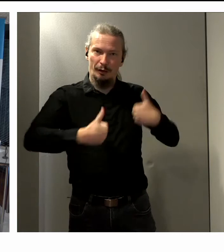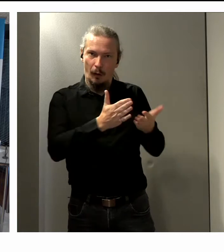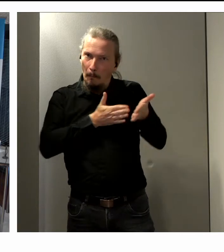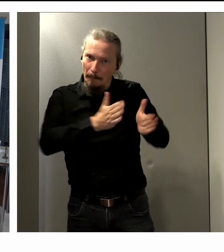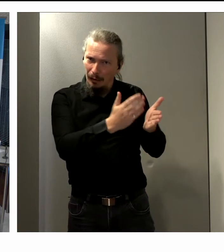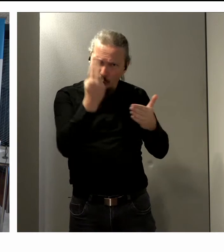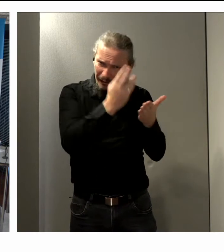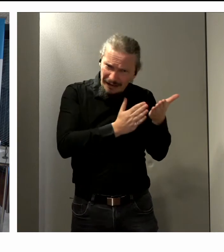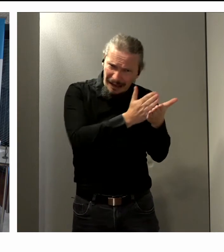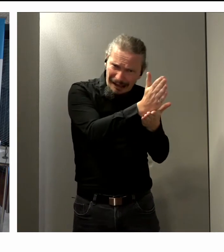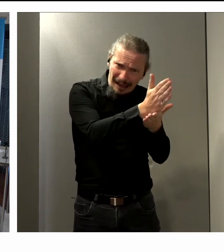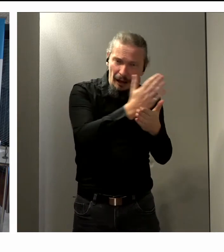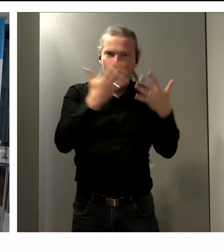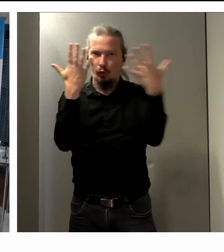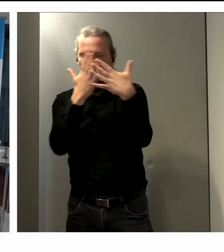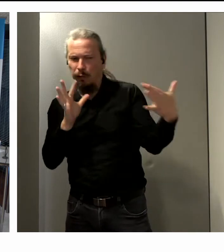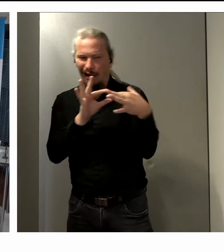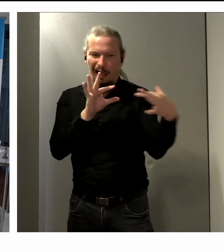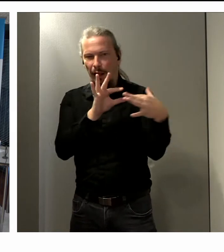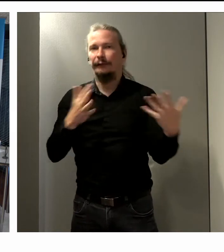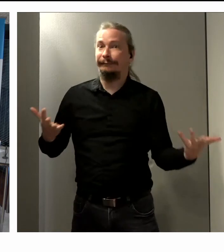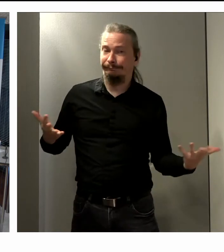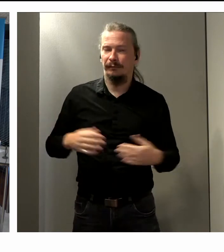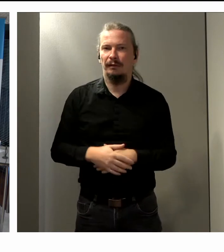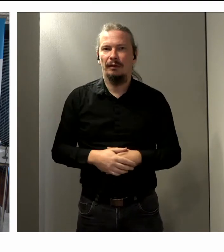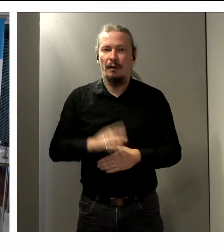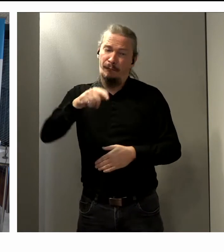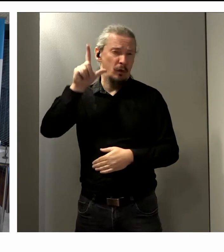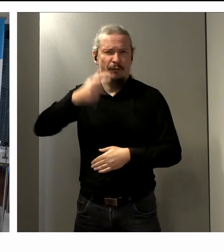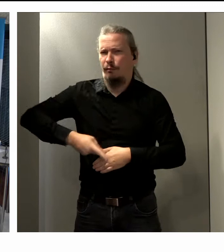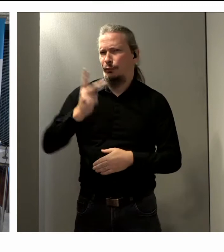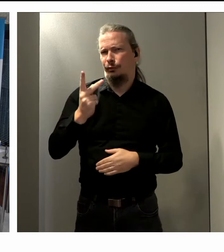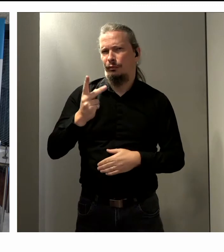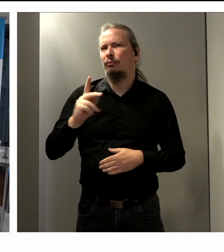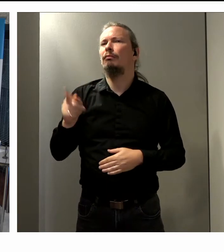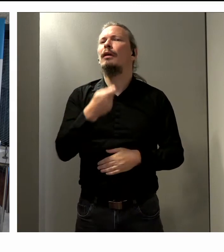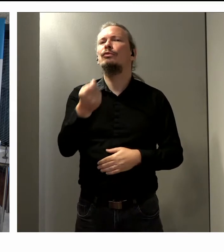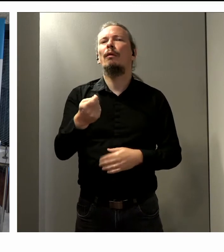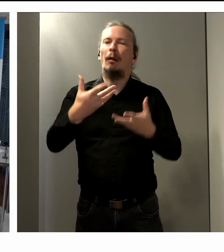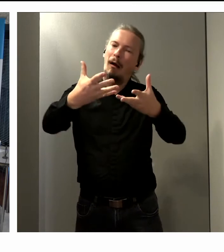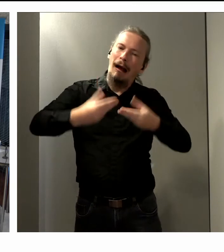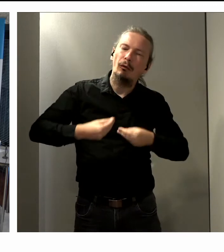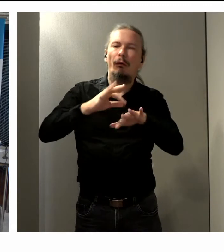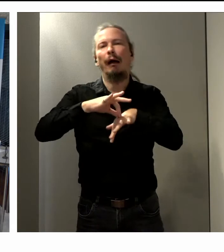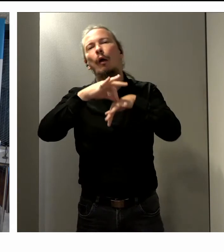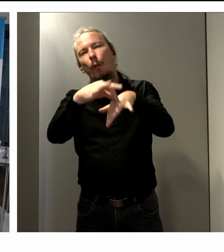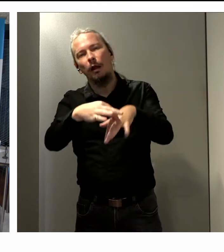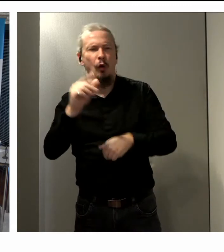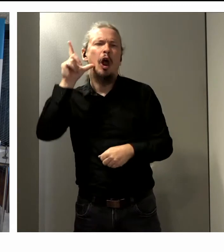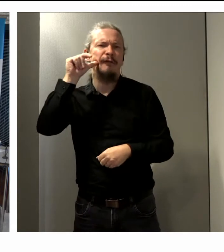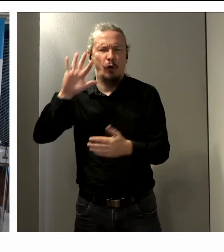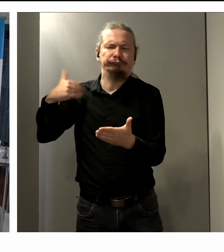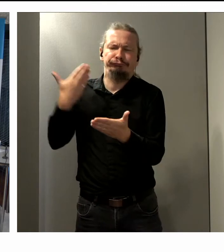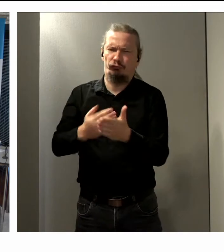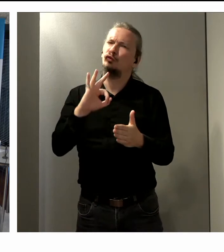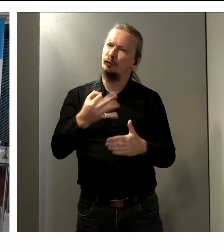de handicap et leur type de trouble. Alors, si des efforts indéniables sur la mise en système de l'accueil et de l'accompagnement sont actuellement mis